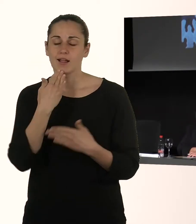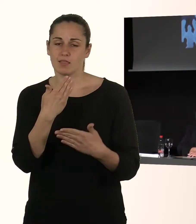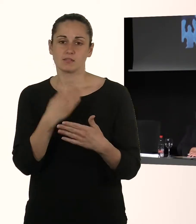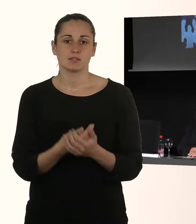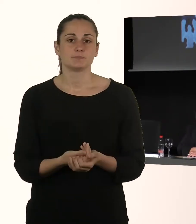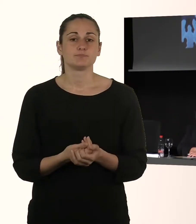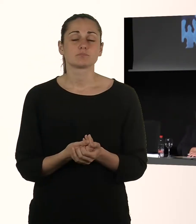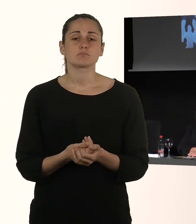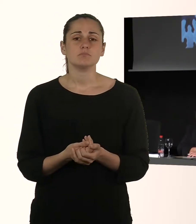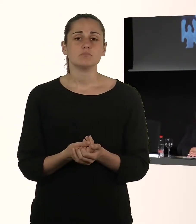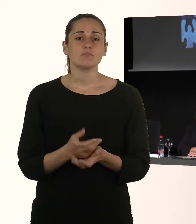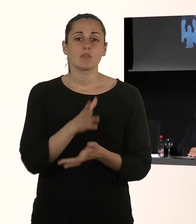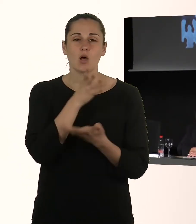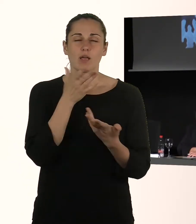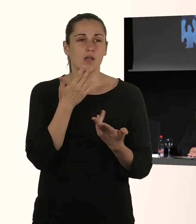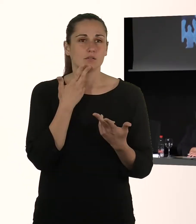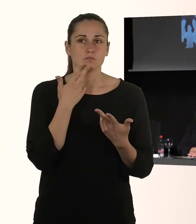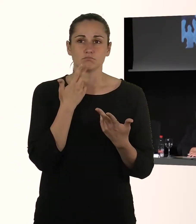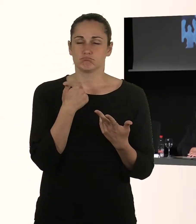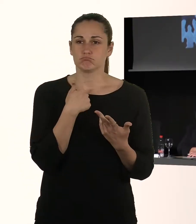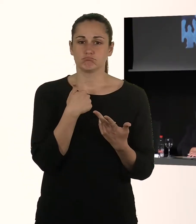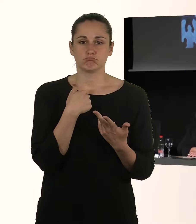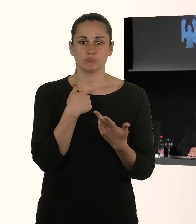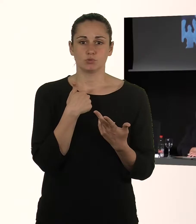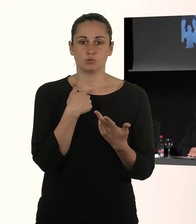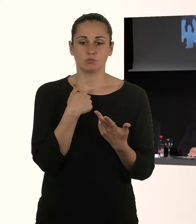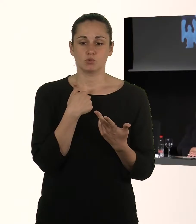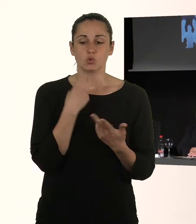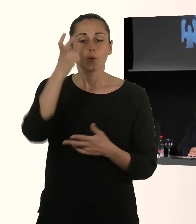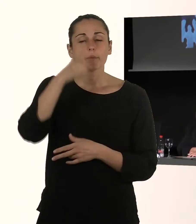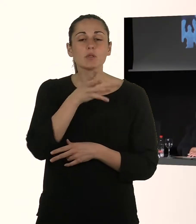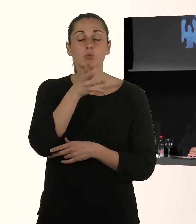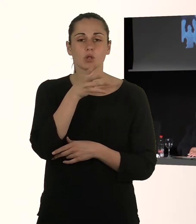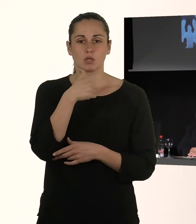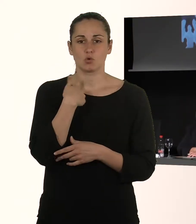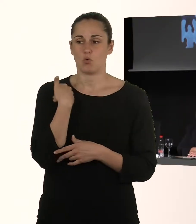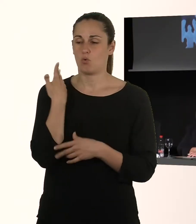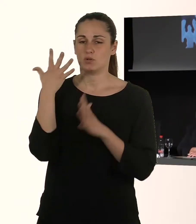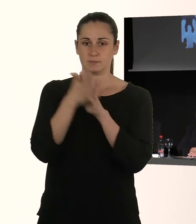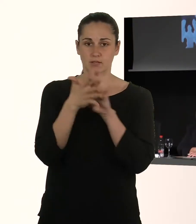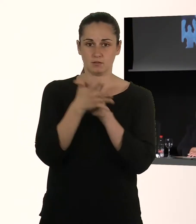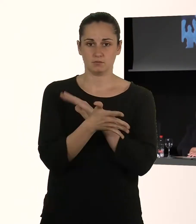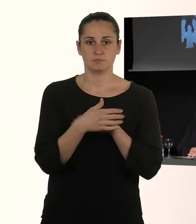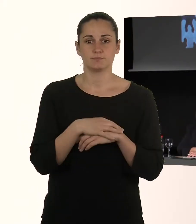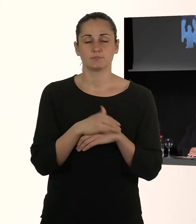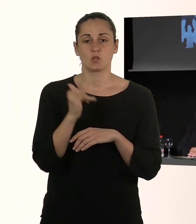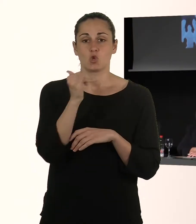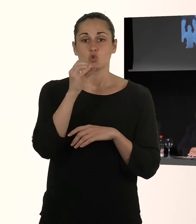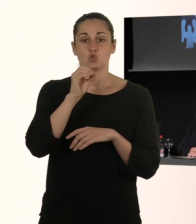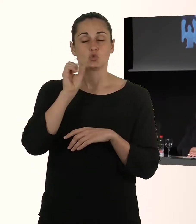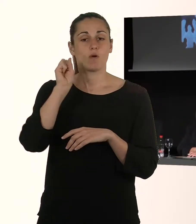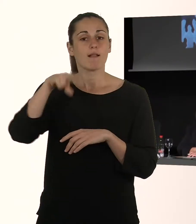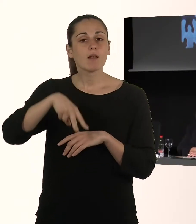un poquito el principio de por qué estoy aquí. Joan San Félix sabía que había